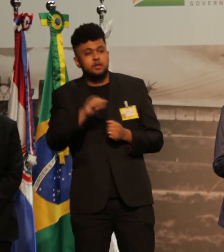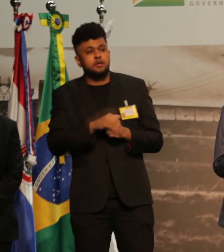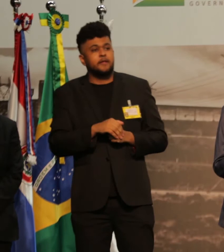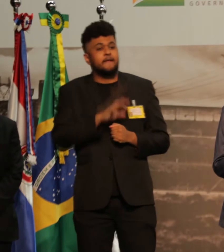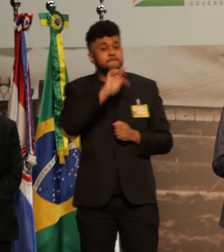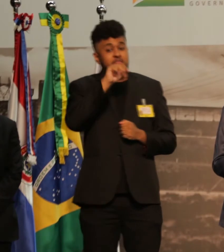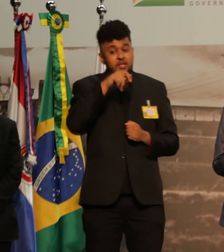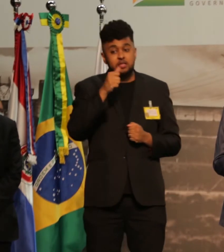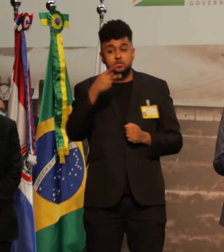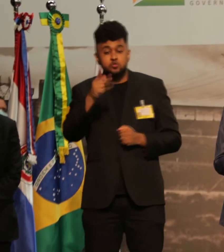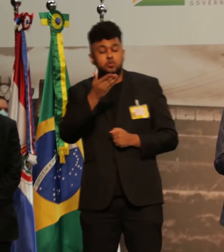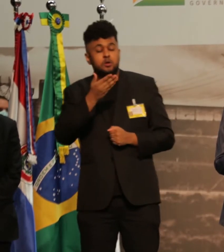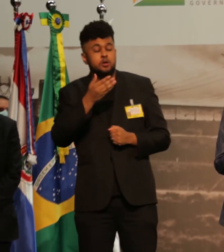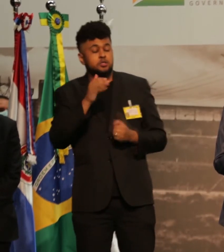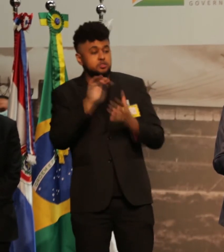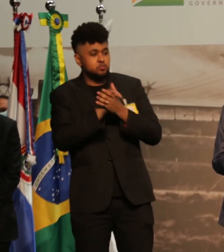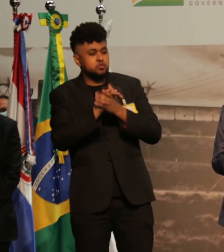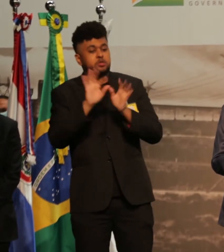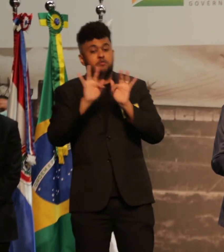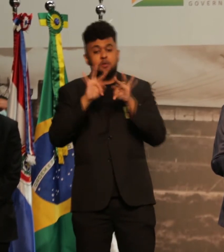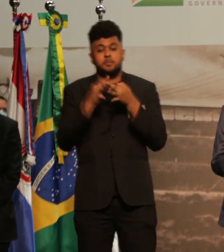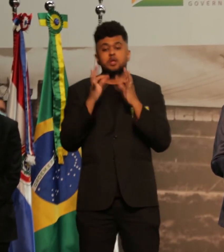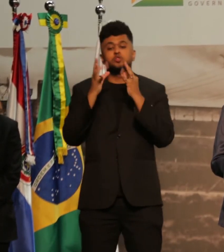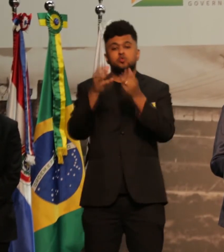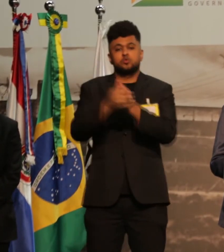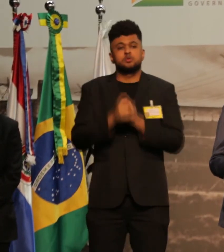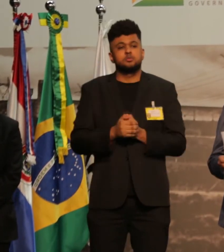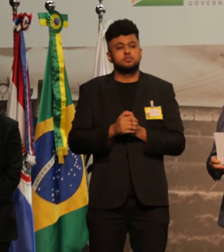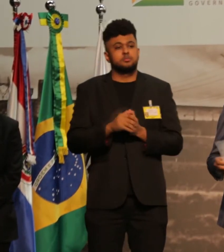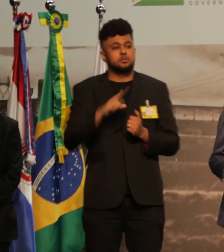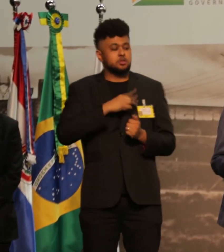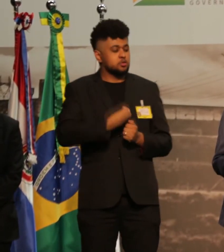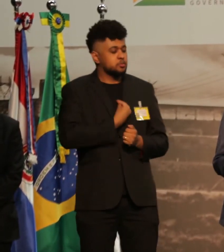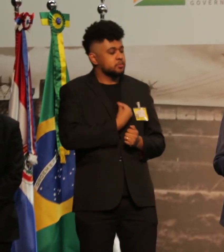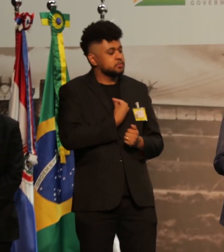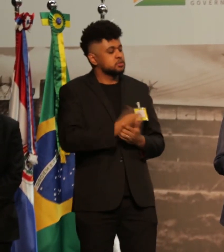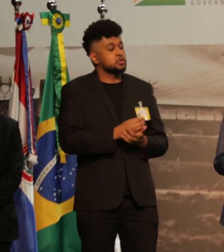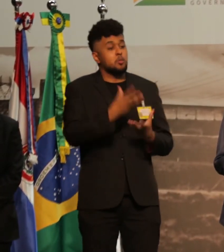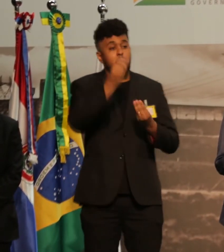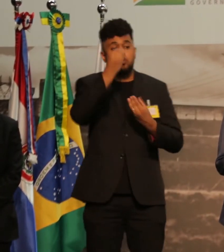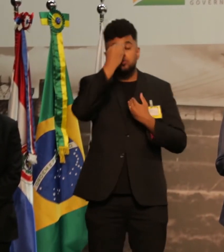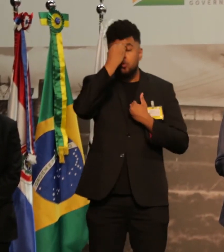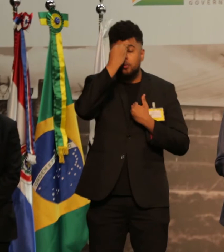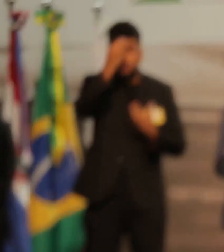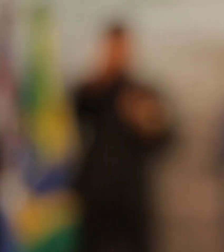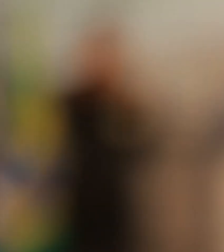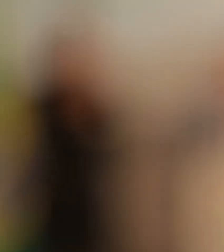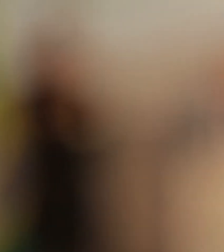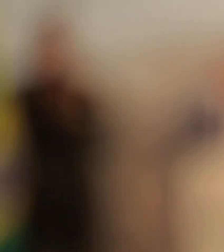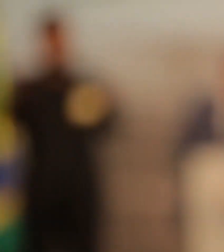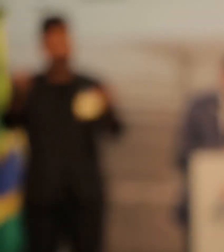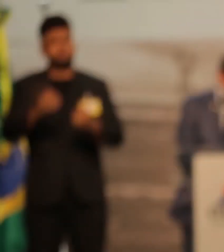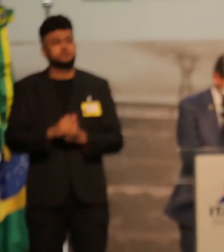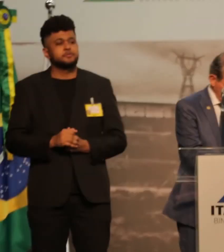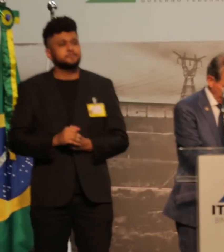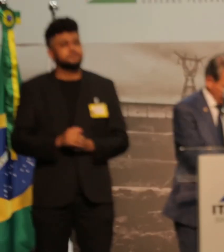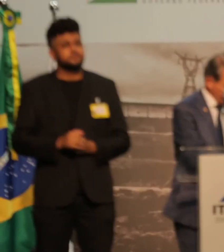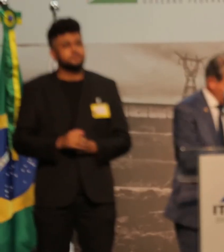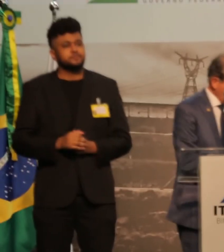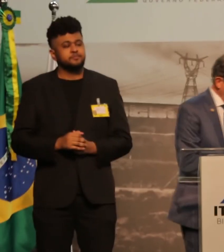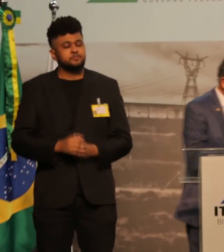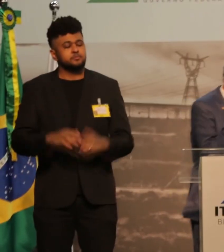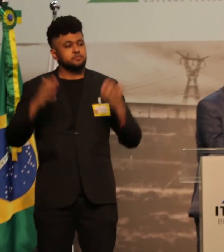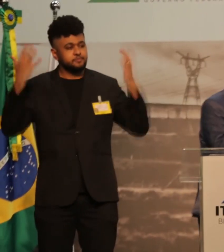Tânia, sua esposa, e a toda a sua família, com as suas honrosas presenças. Muito obrigado a todos.